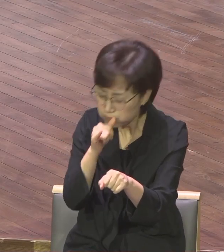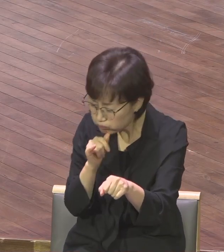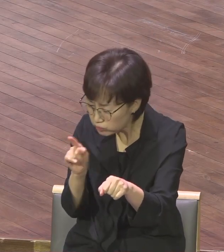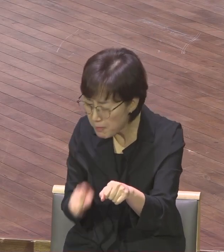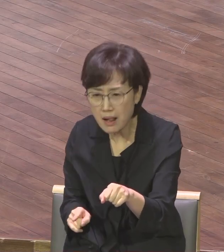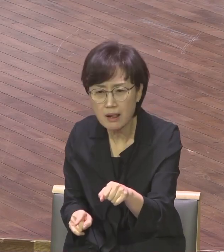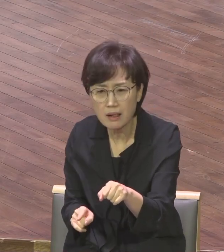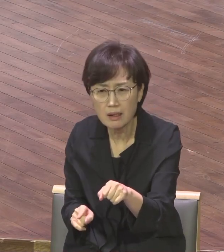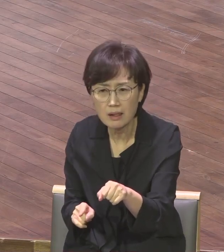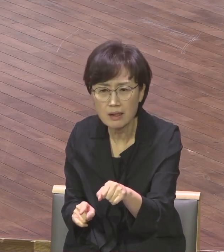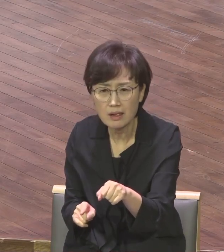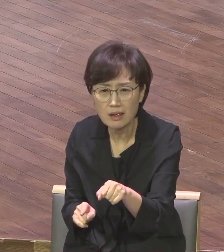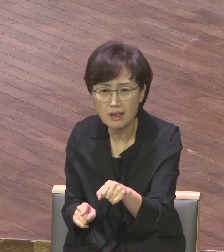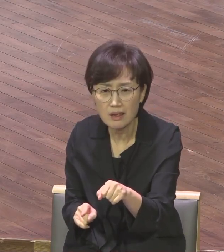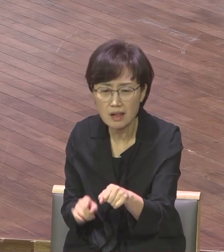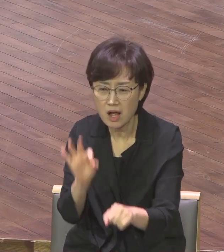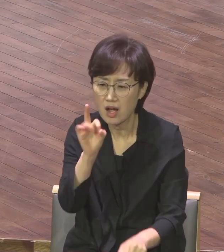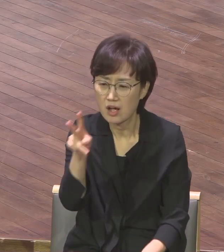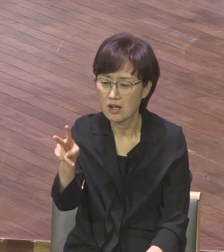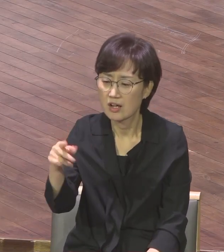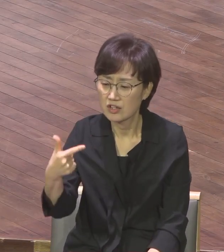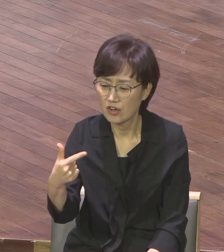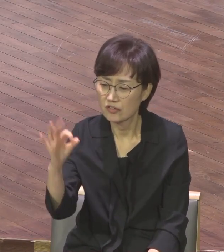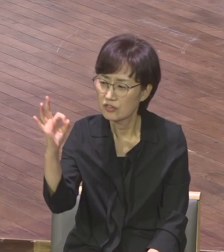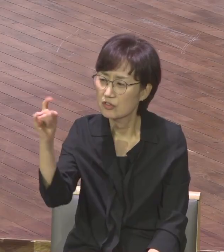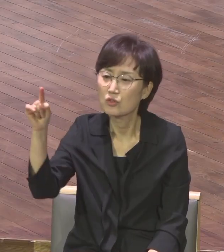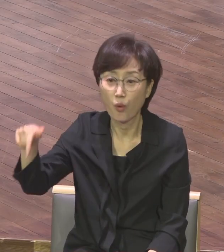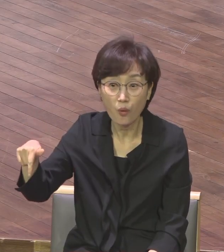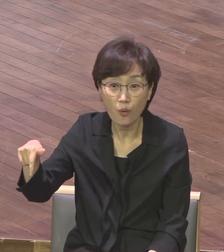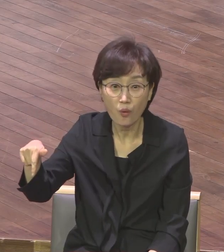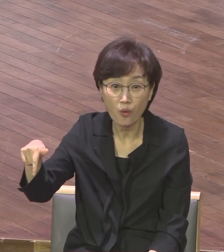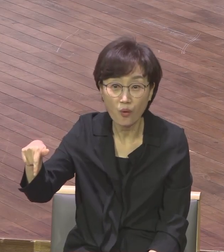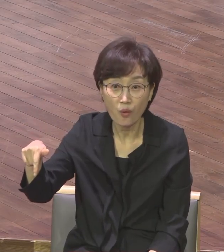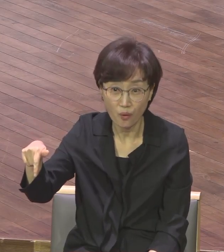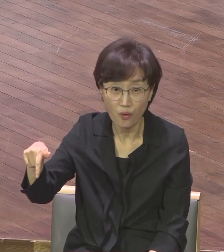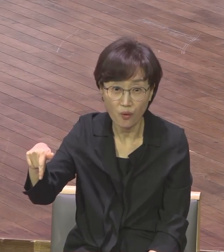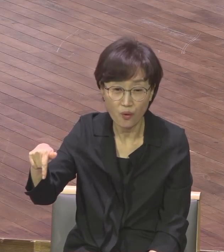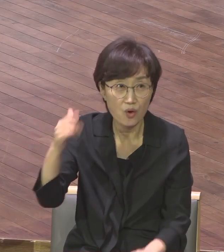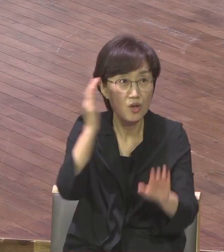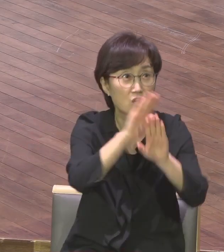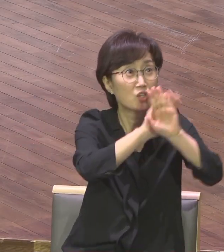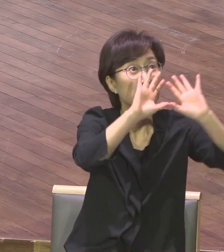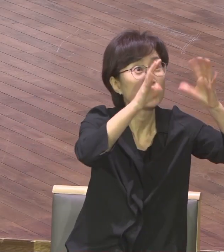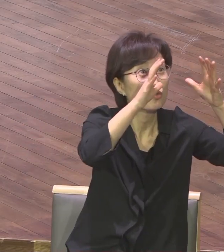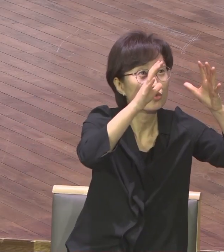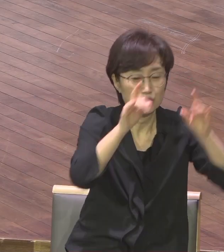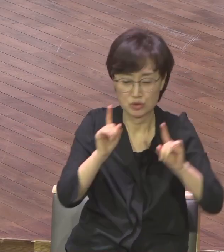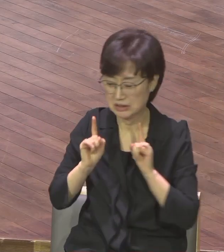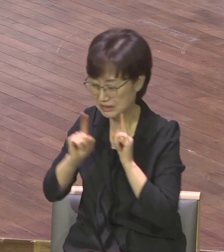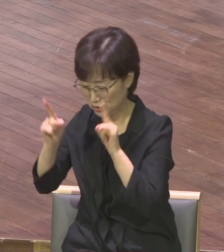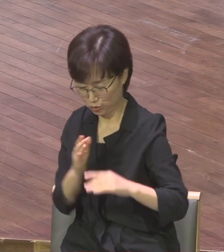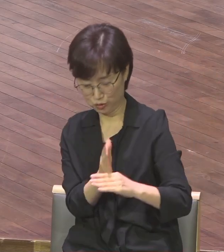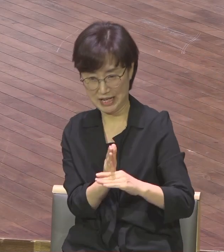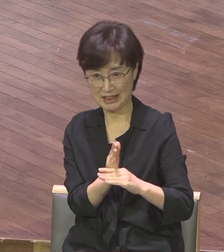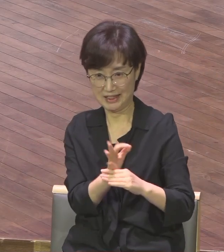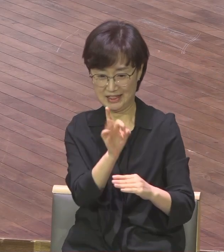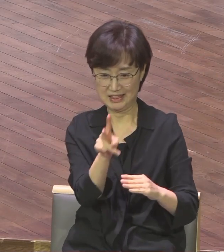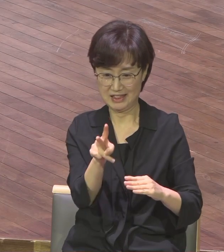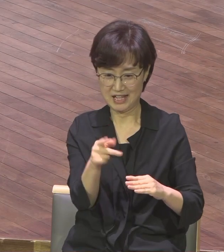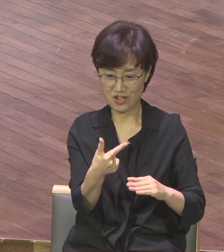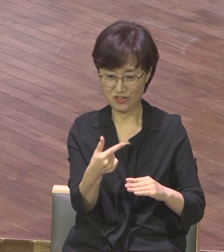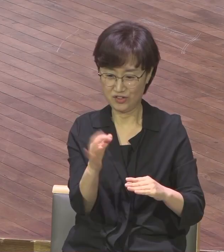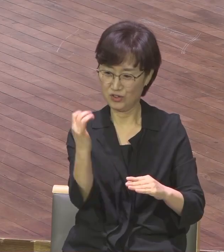그것이 뭐냐? 연옥입니다. 연옥설. 천국과 지옥 사이에 연옥이